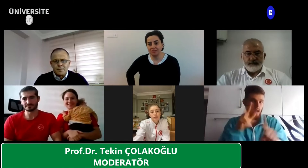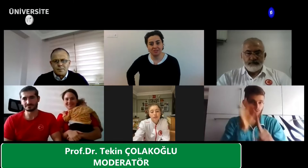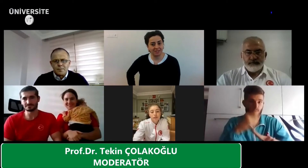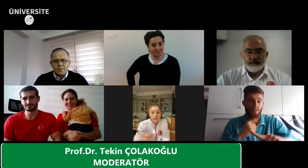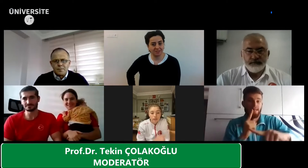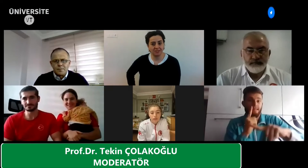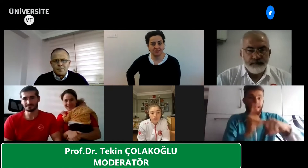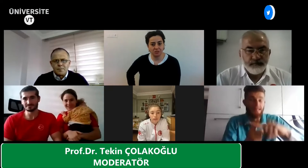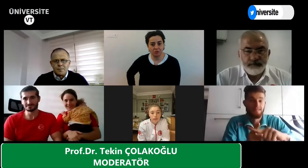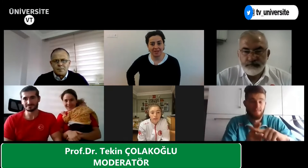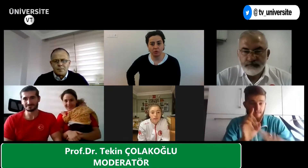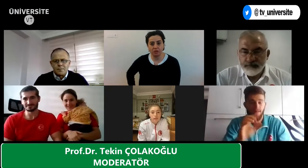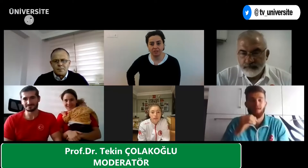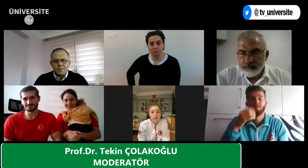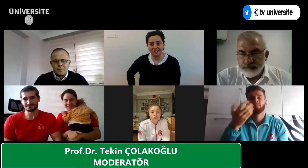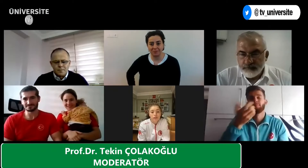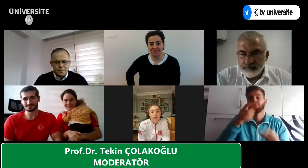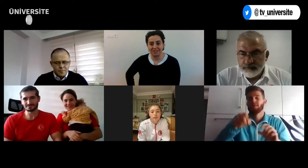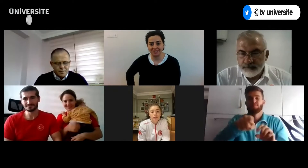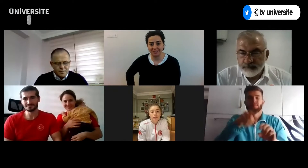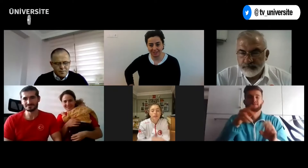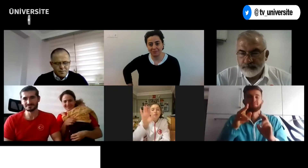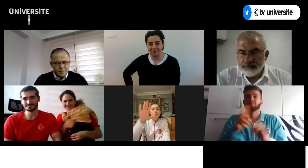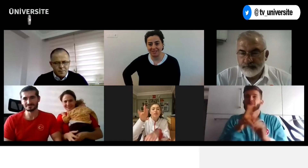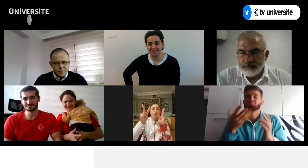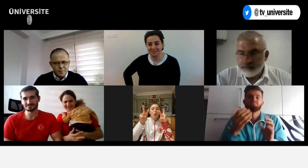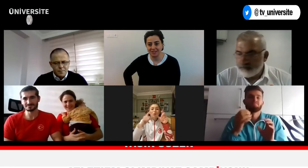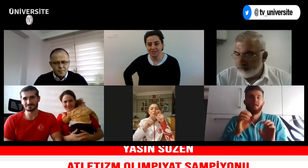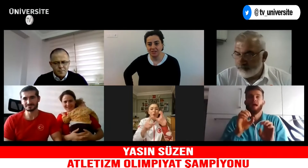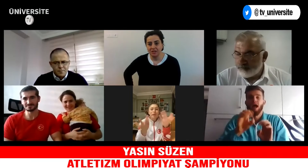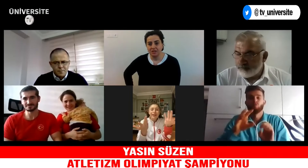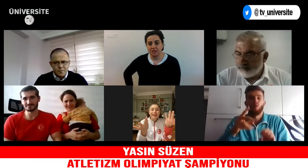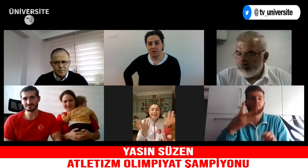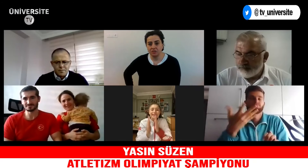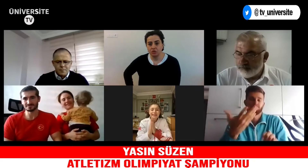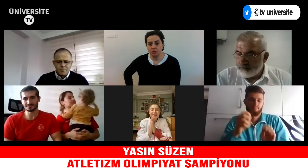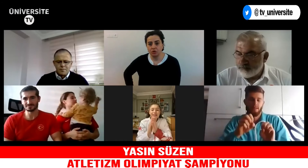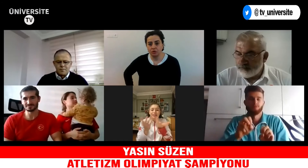Kadir'in söylediğine kesinlikle katılıyorum. Ek olarak bunu eklemem gerekirse